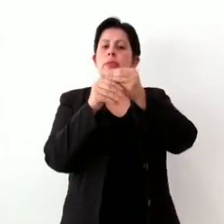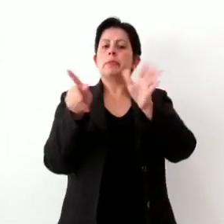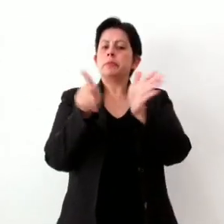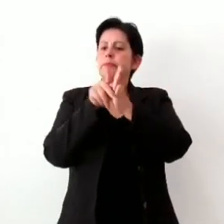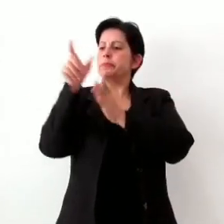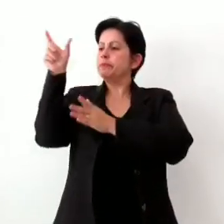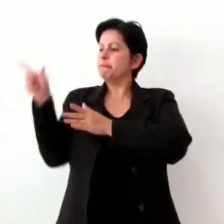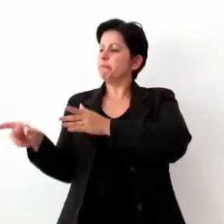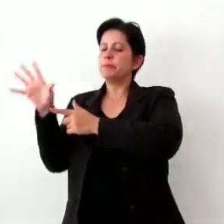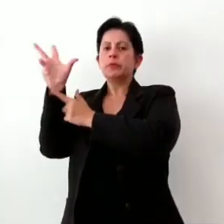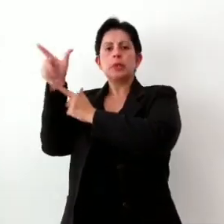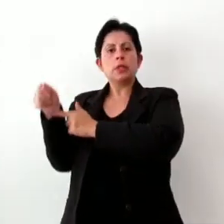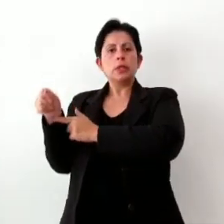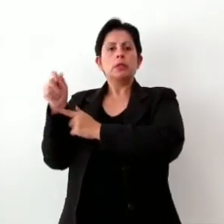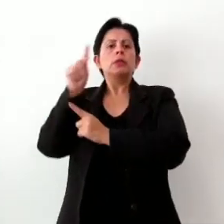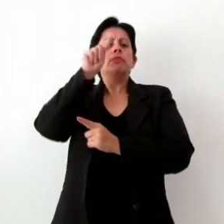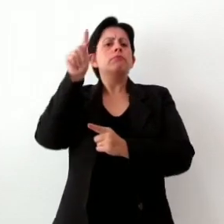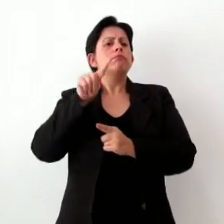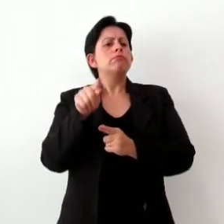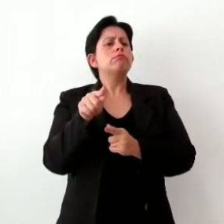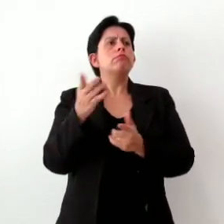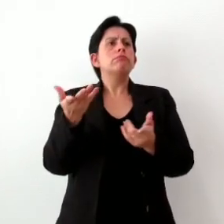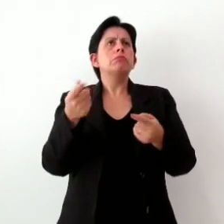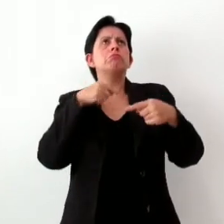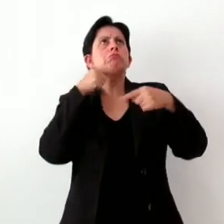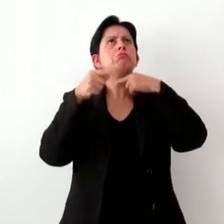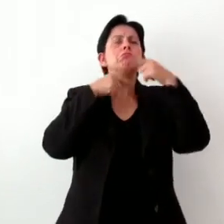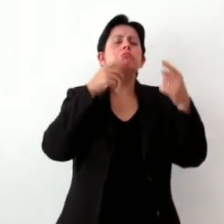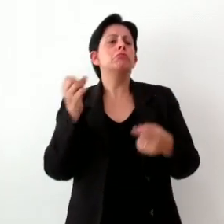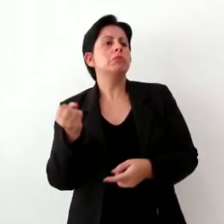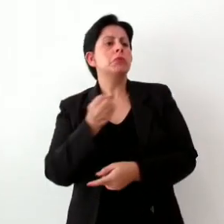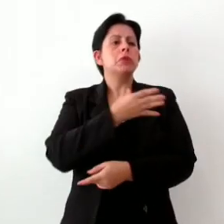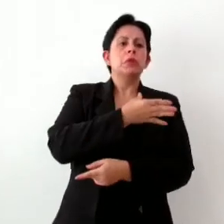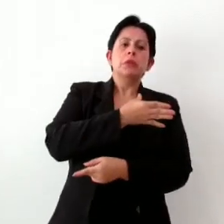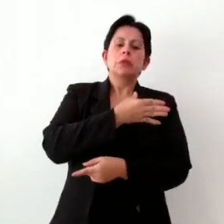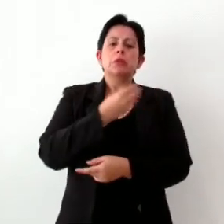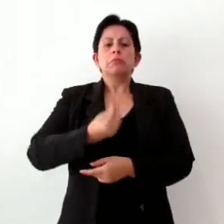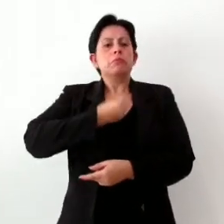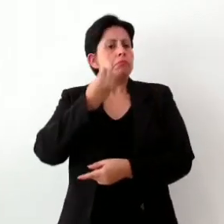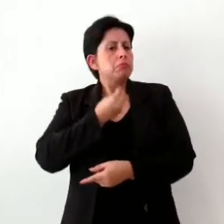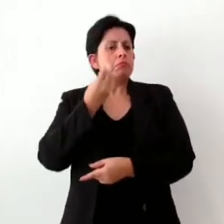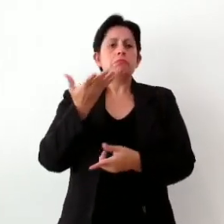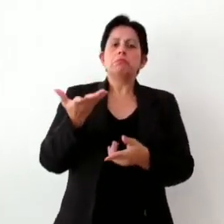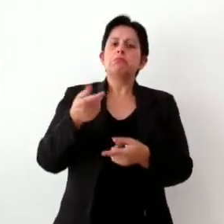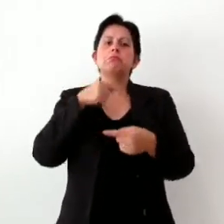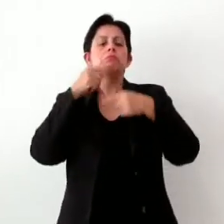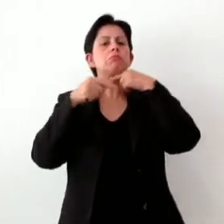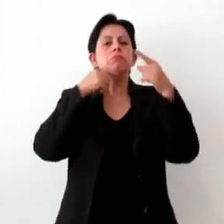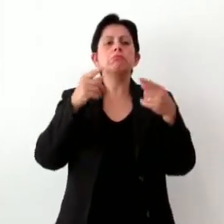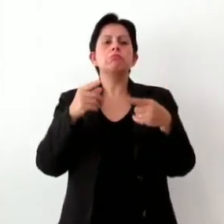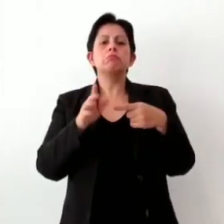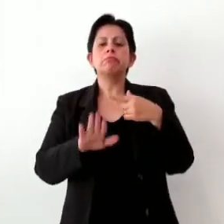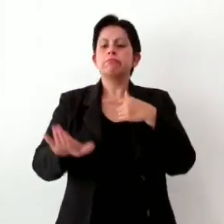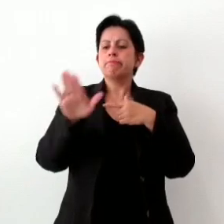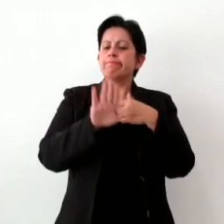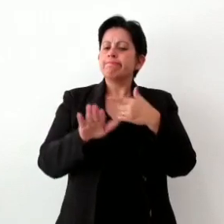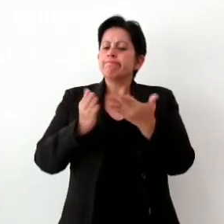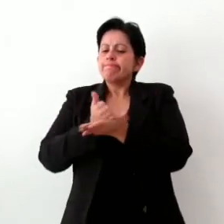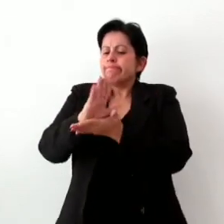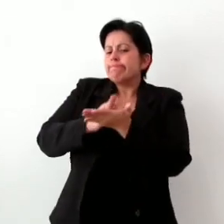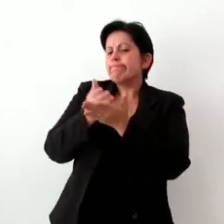Uma interrogação sobre questões vitais, questões atuais, né? Questões que permeiam e que inquietam a